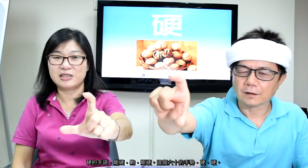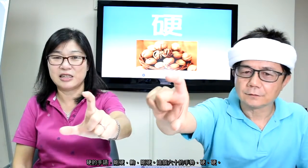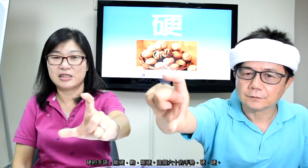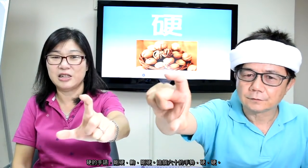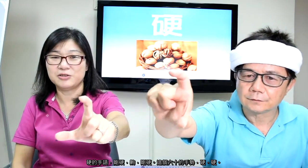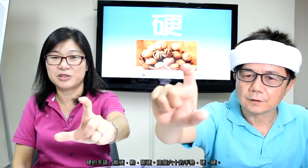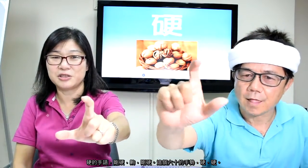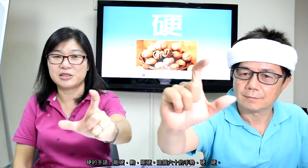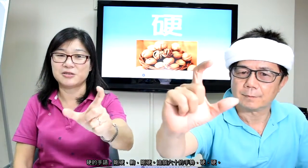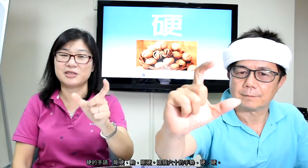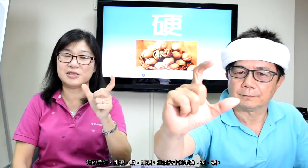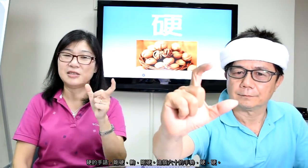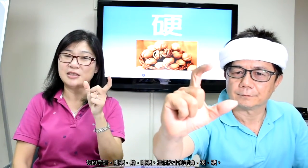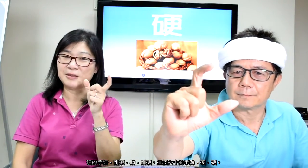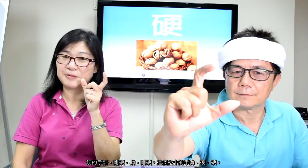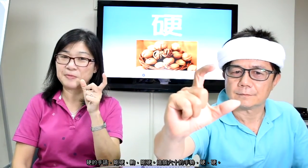这个六十的手型，